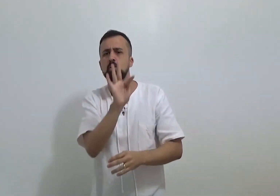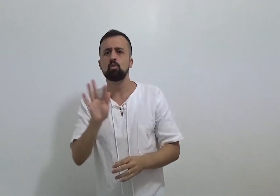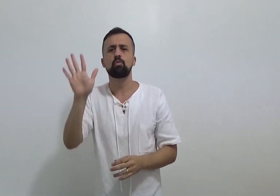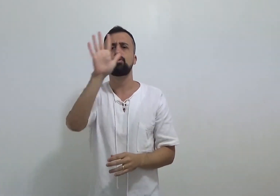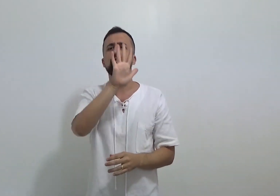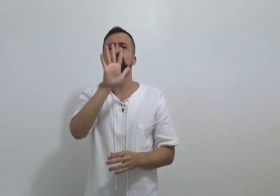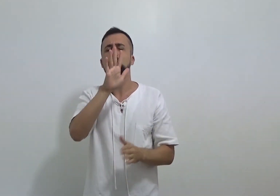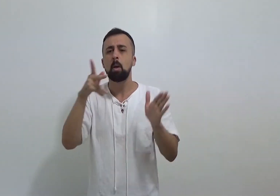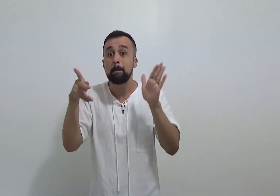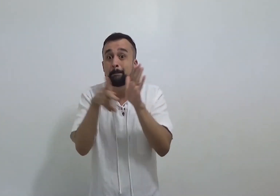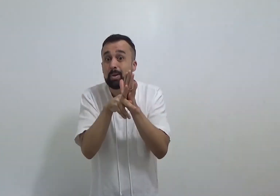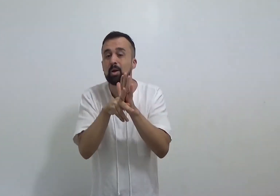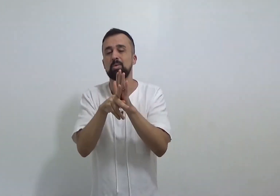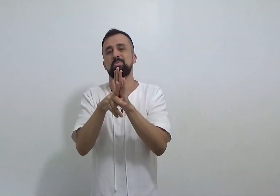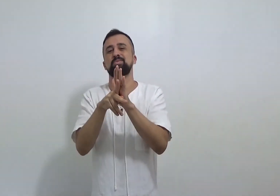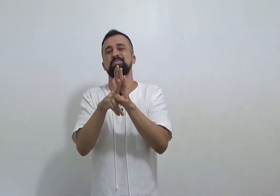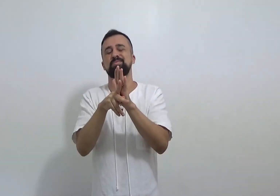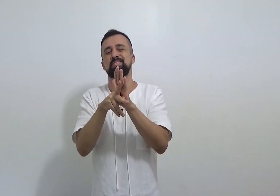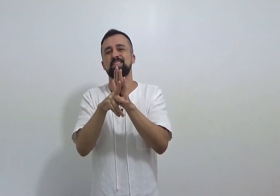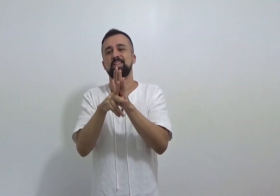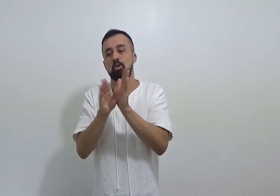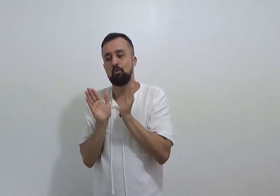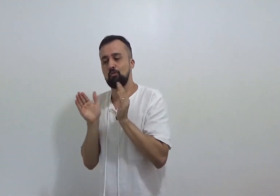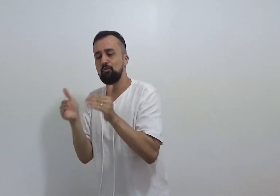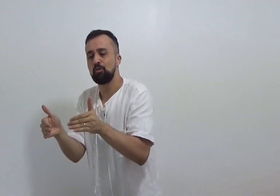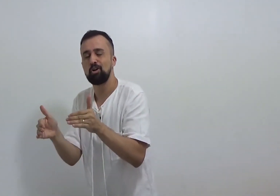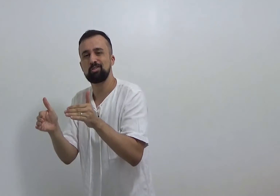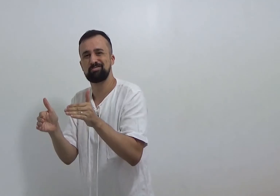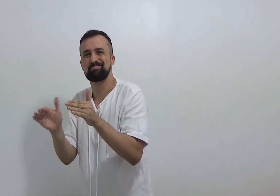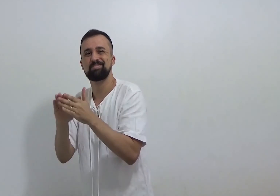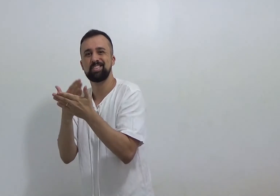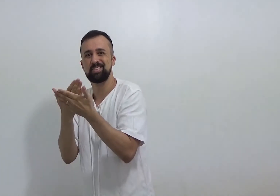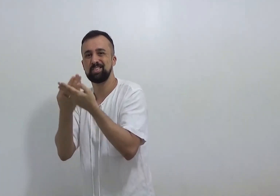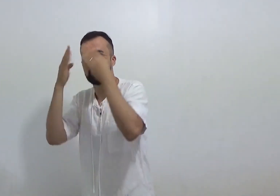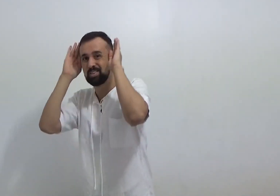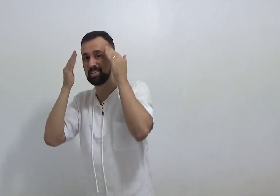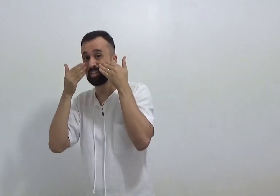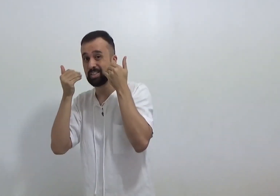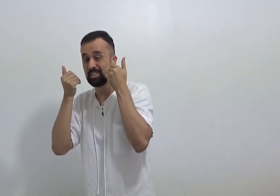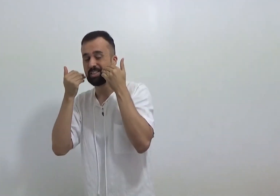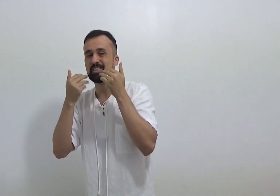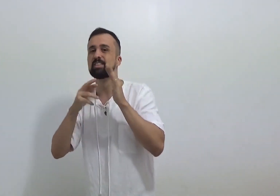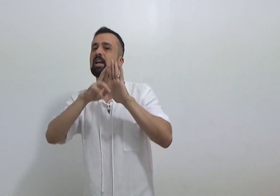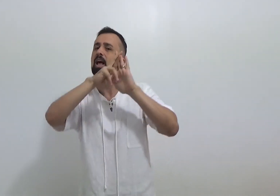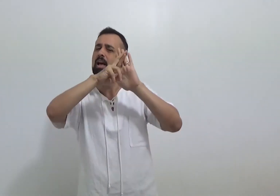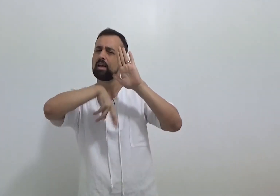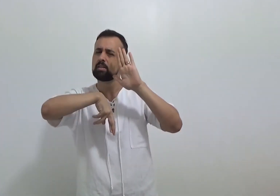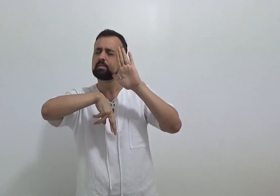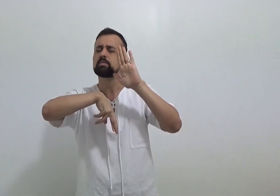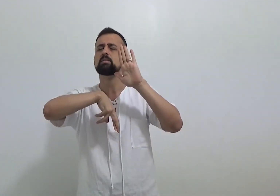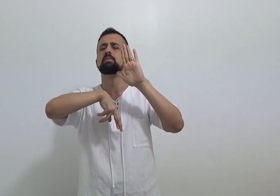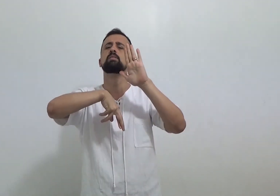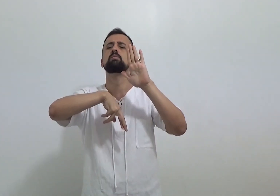Existe um documento federal próprio, específico para as escolas indígenas. É